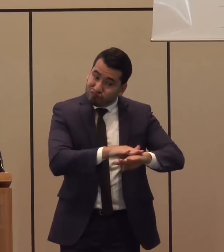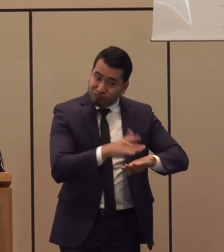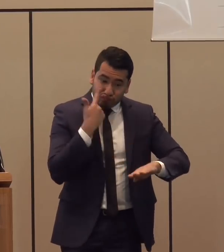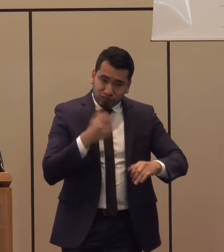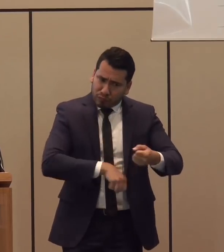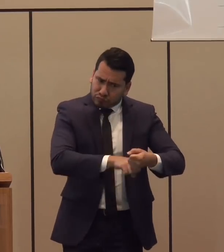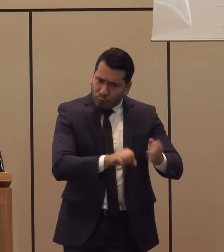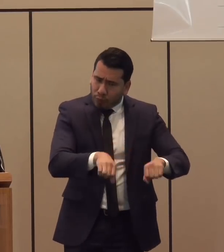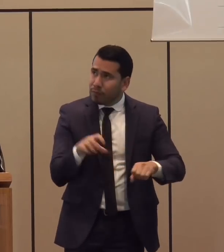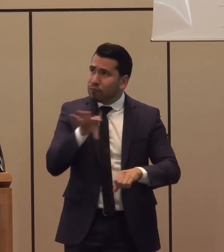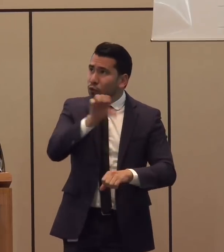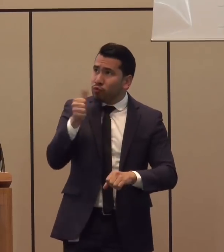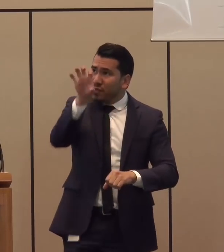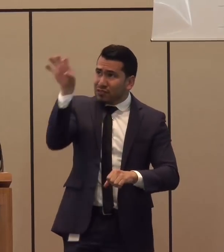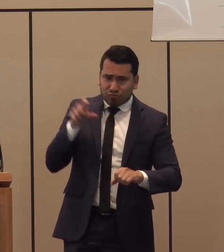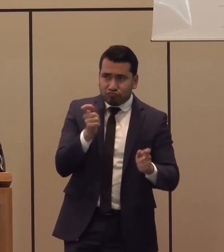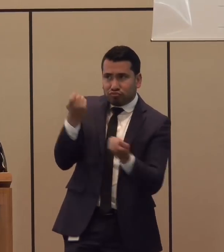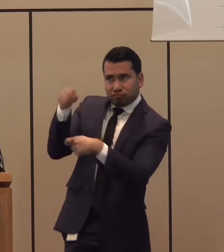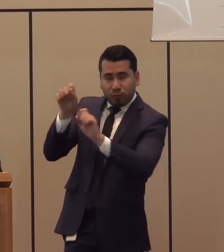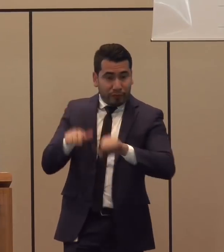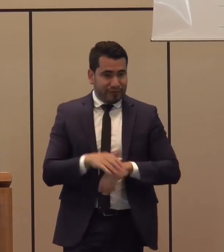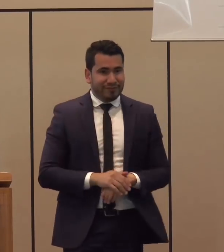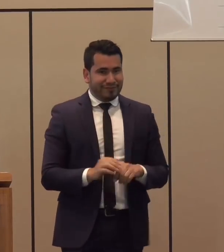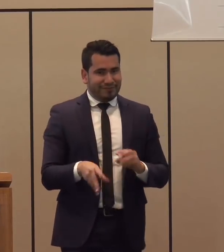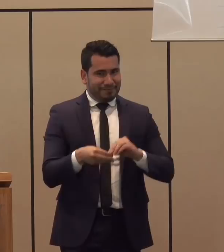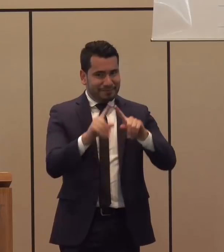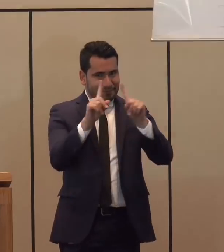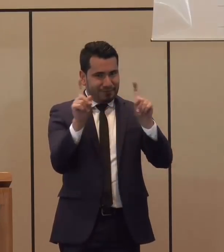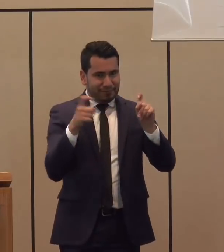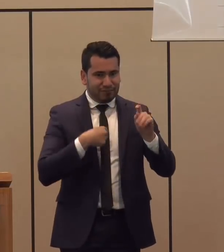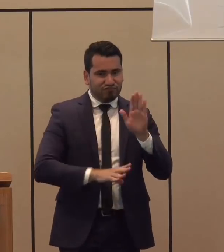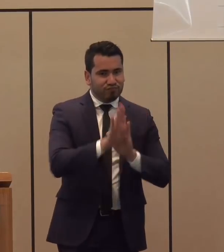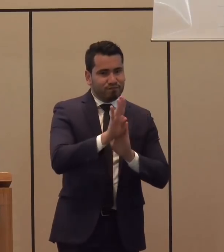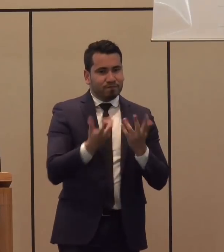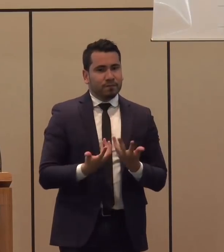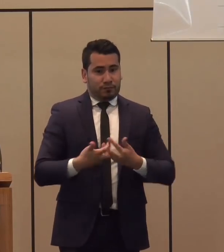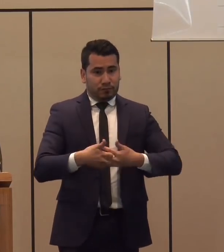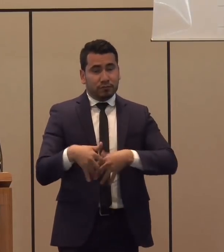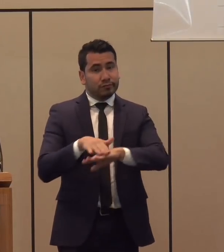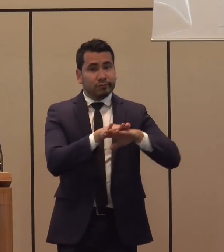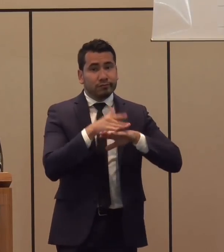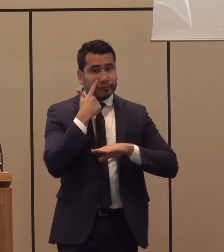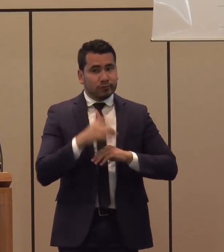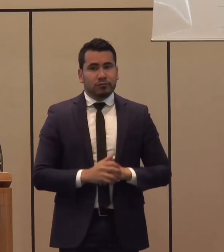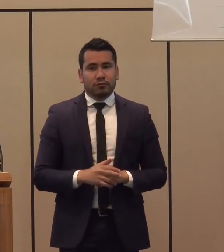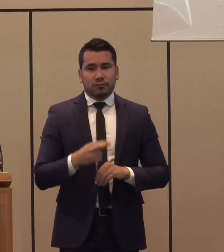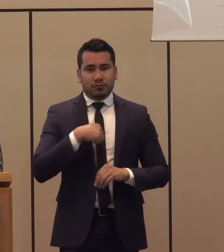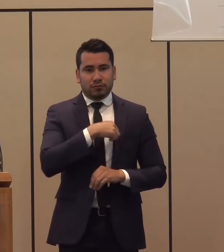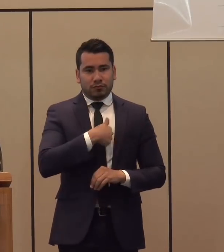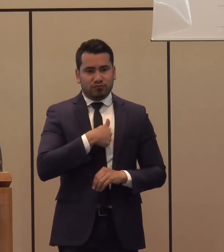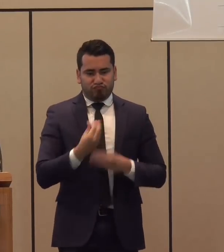en el tema de desarrollo empresarial nos hemos concentrado nos hemos concentrado en